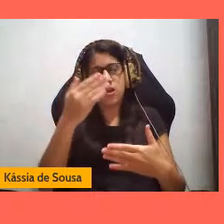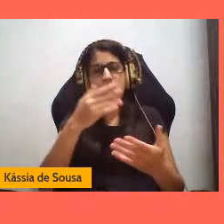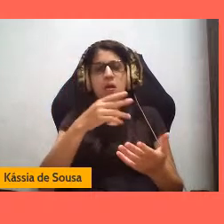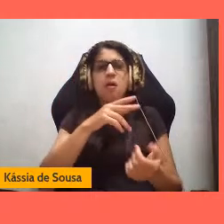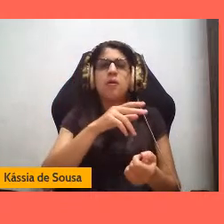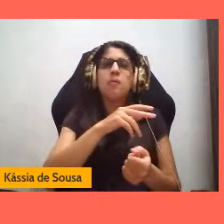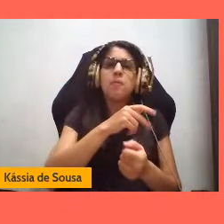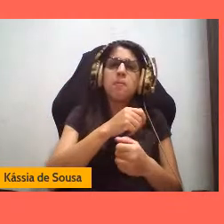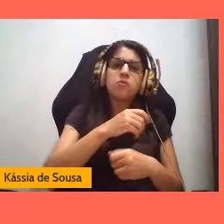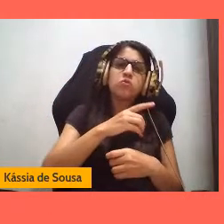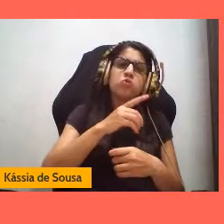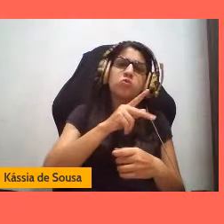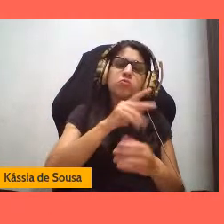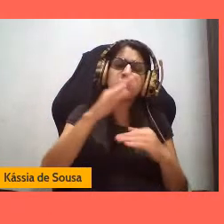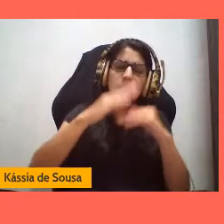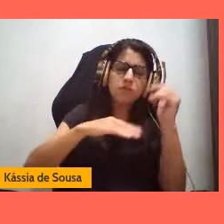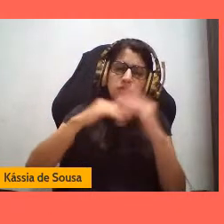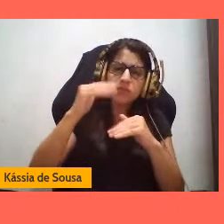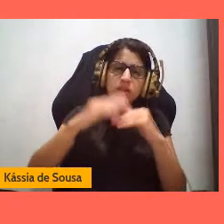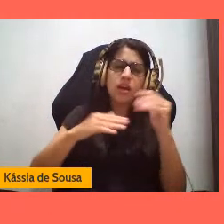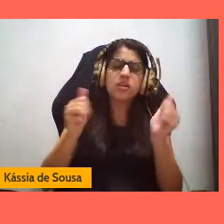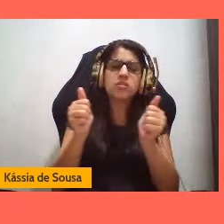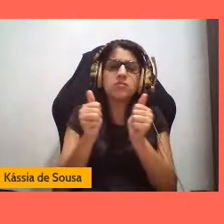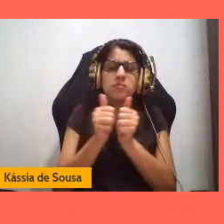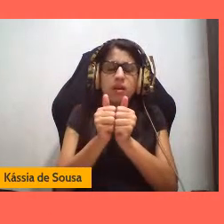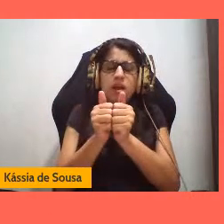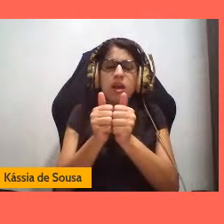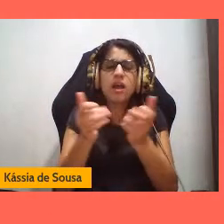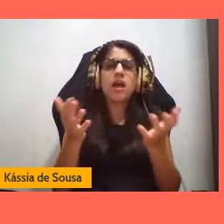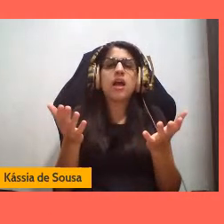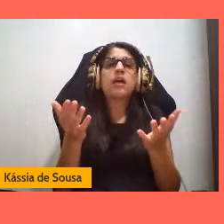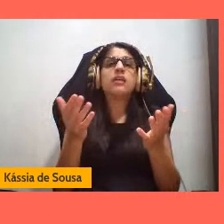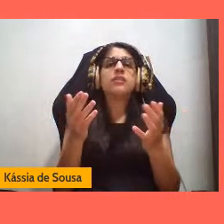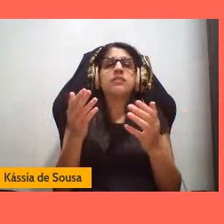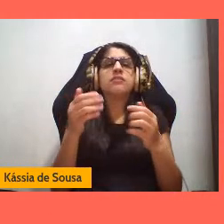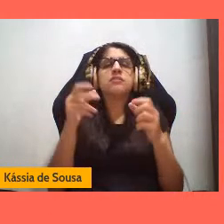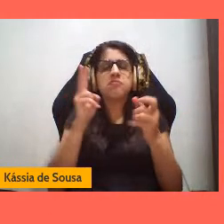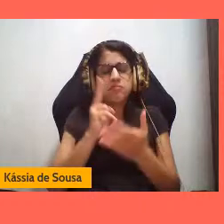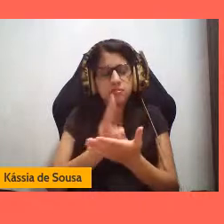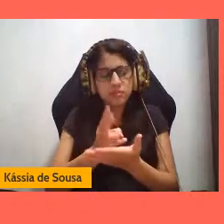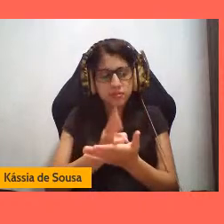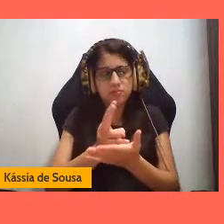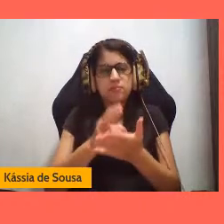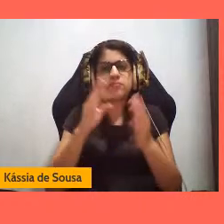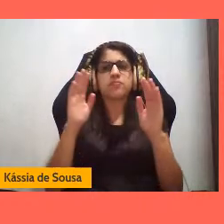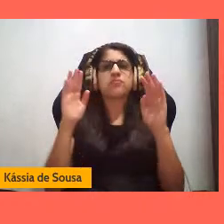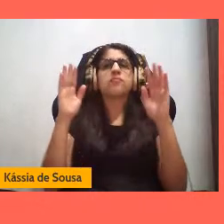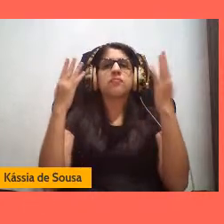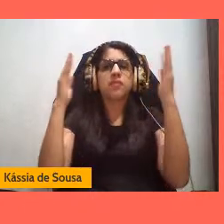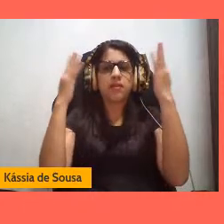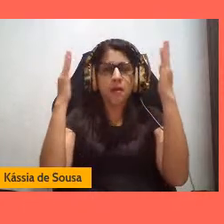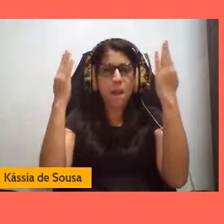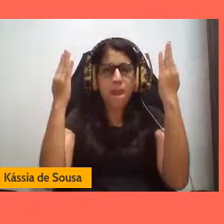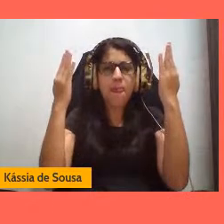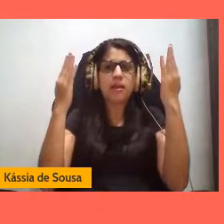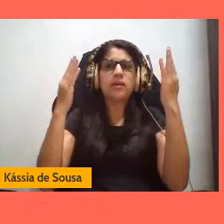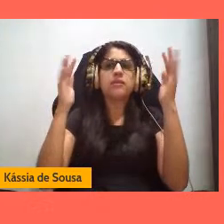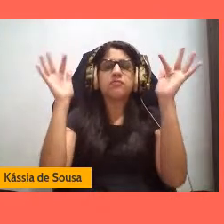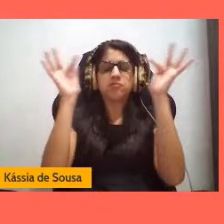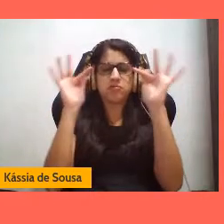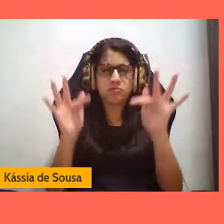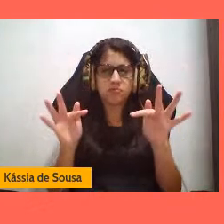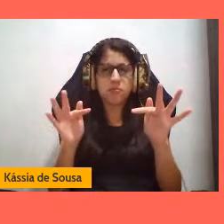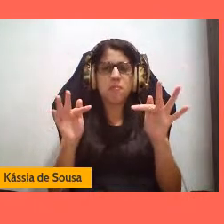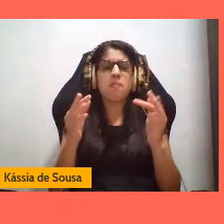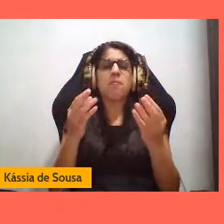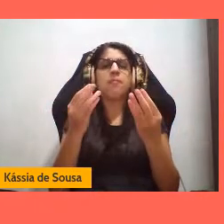Isabel, a Thaís, né, que sempre com muita alegria, né, mesmo com muitas dificuldades, sempre havia muito muita